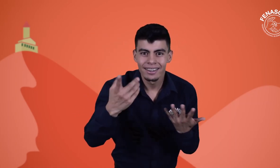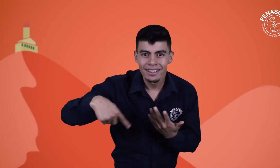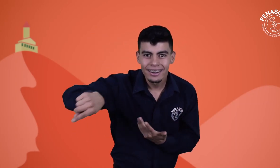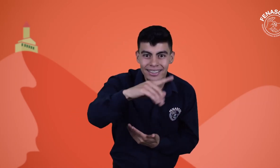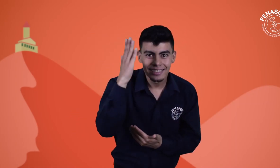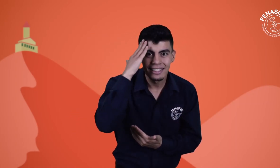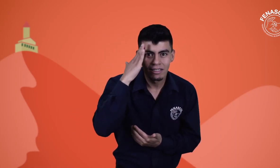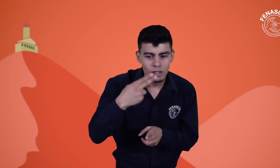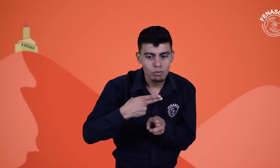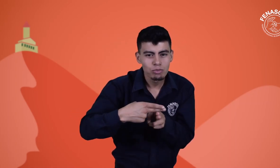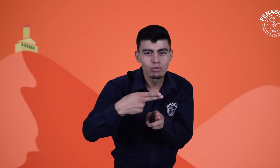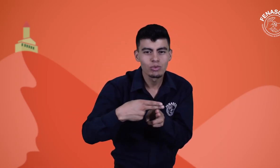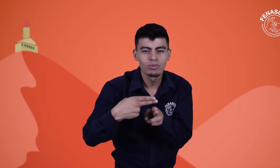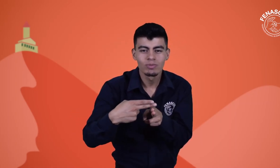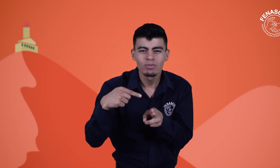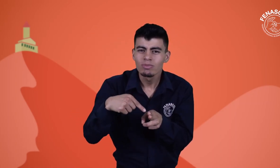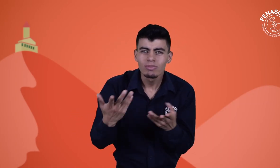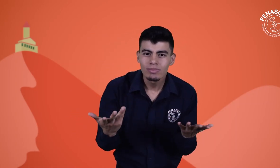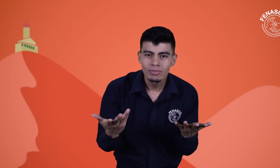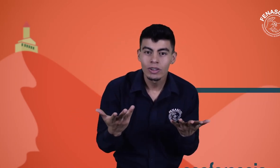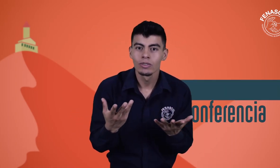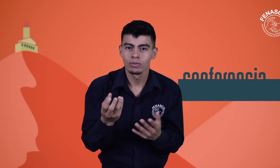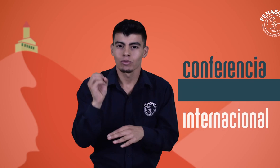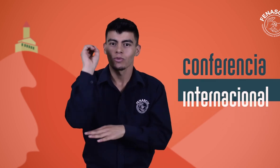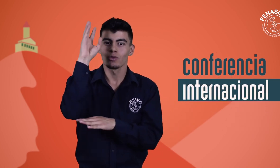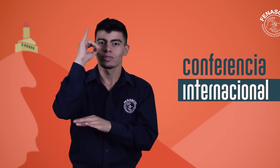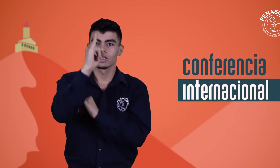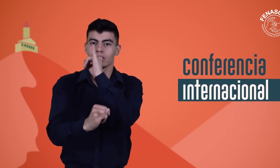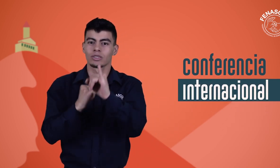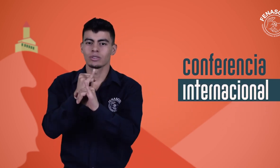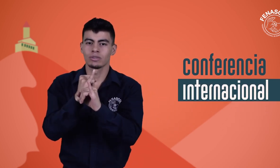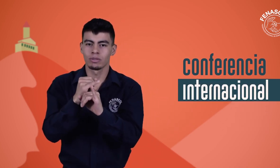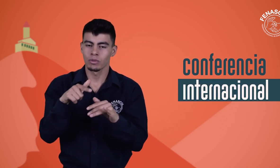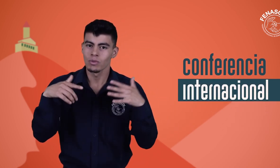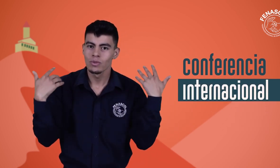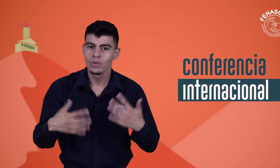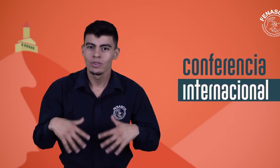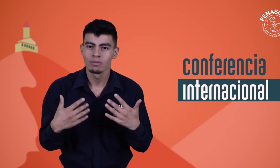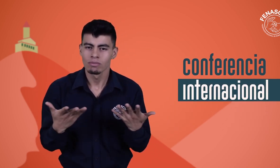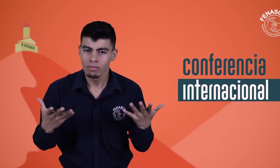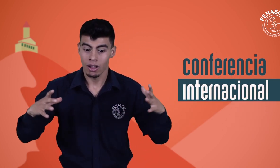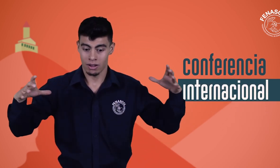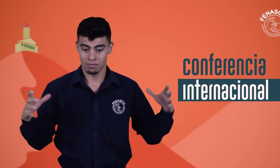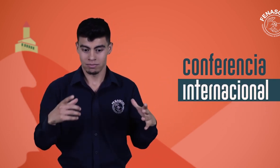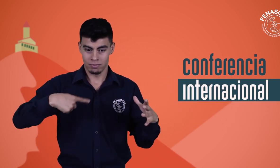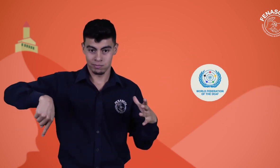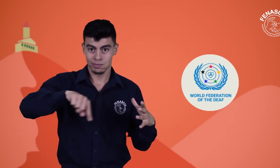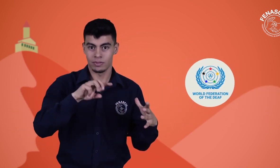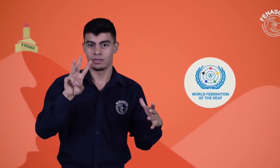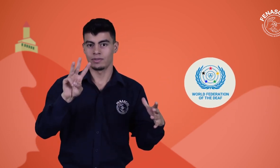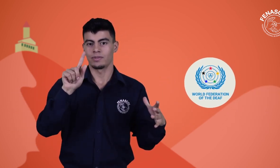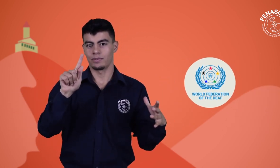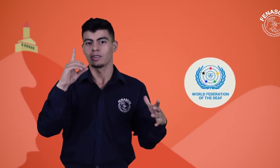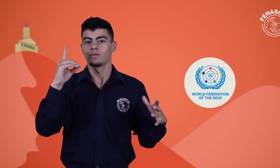Hola Ya se enteraron de que muy pronto se realizará una conferencia internacional Uy la junta directiva de